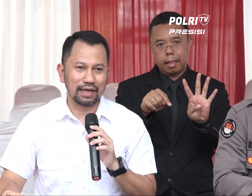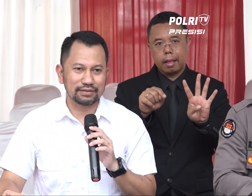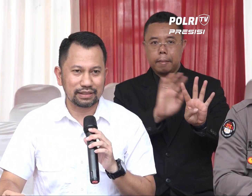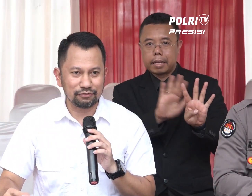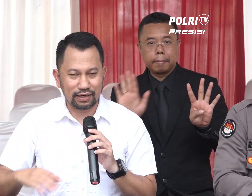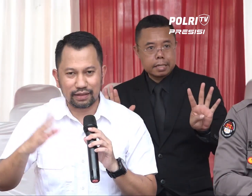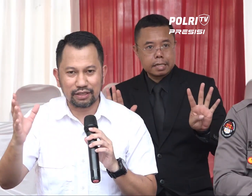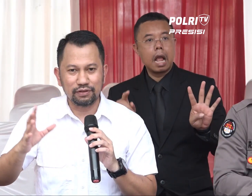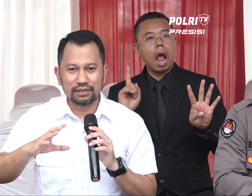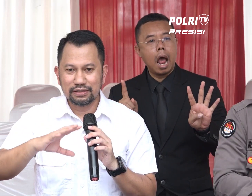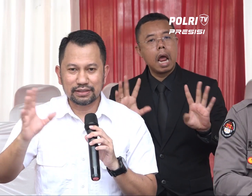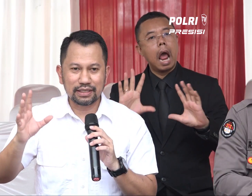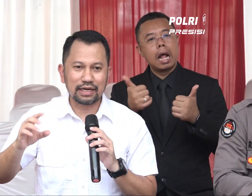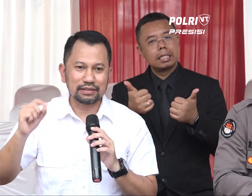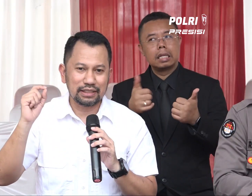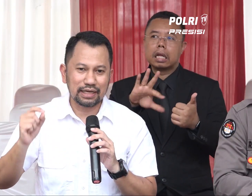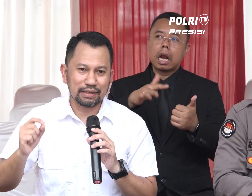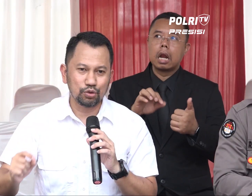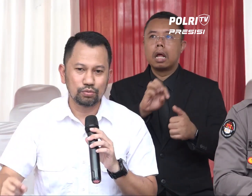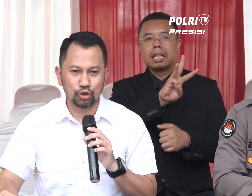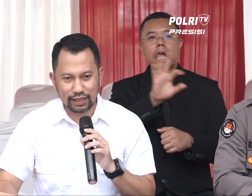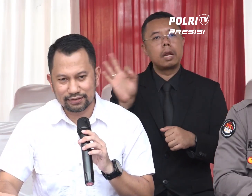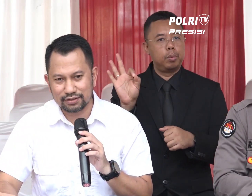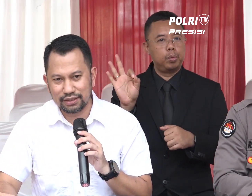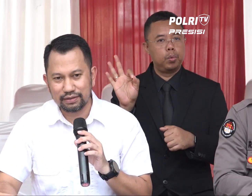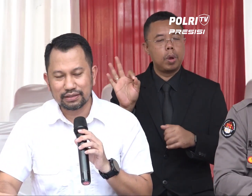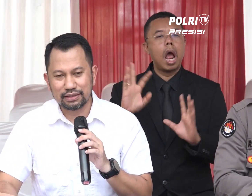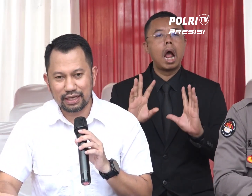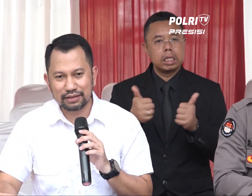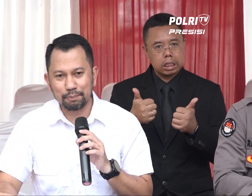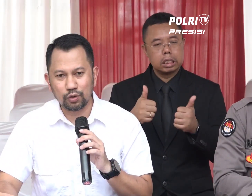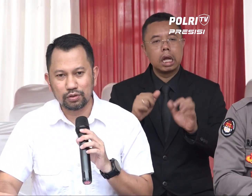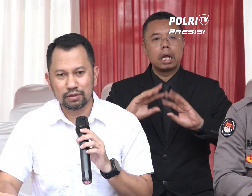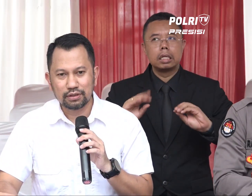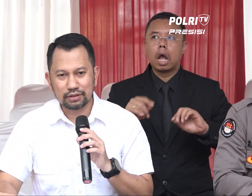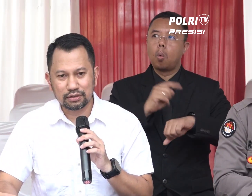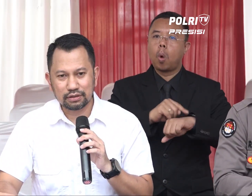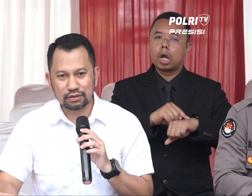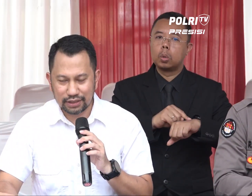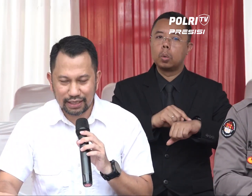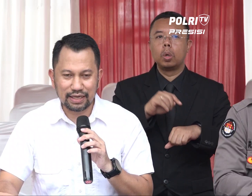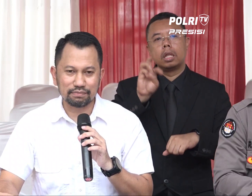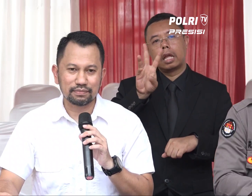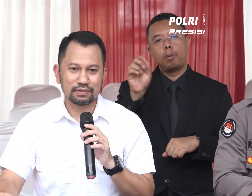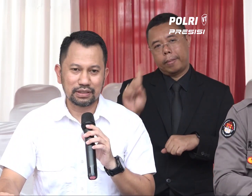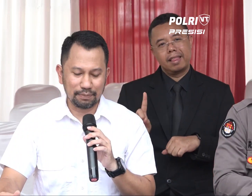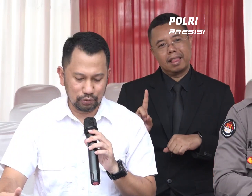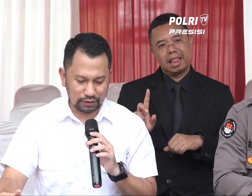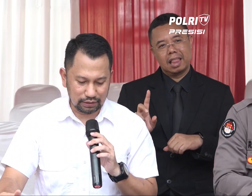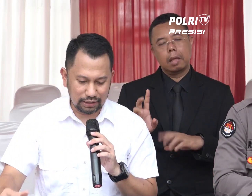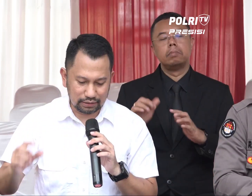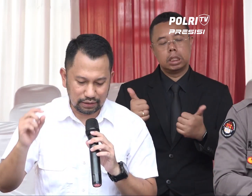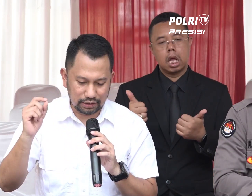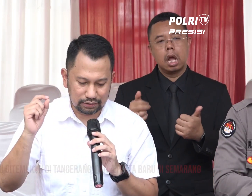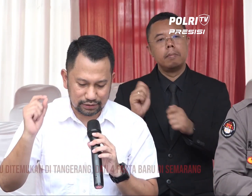juga menghasilkan variatif sekitar 3.000 butir ekstasi dengan tempo setengah jam, 30